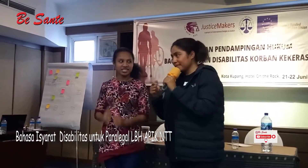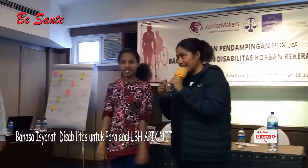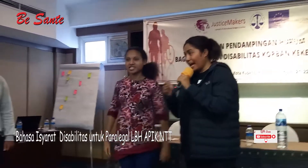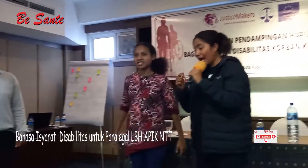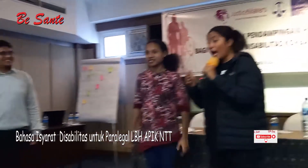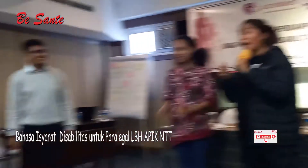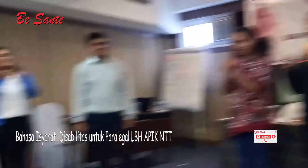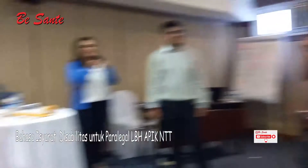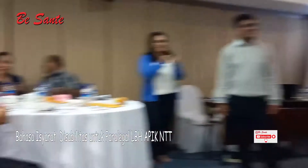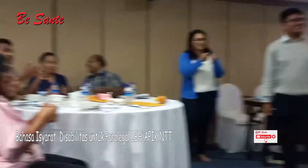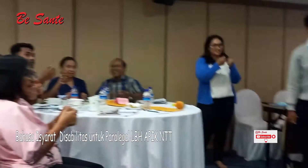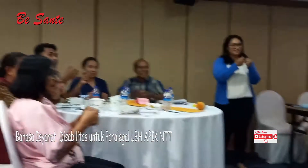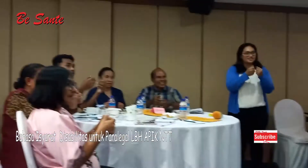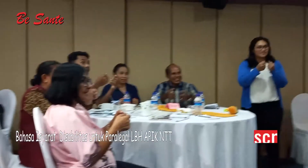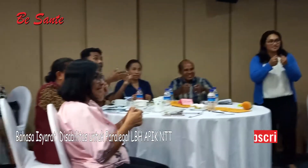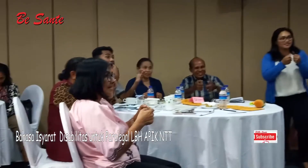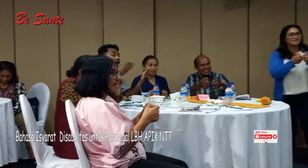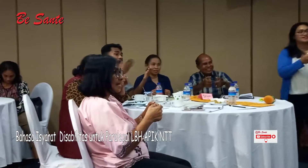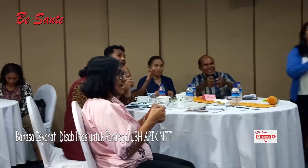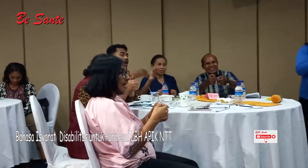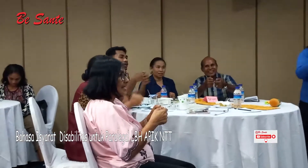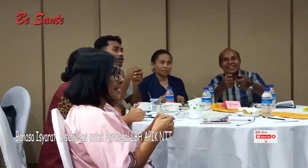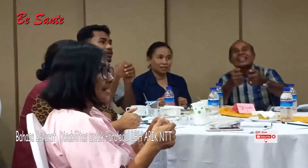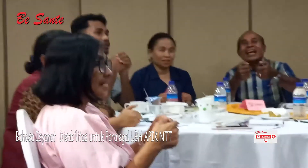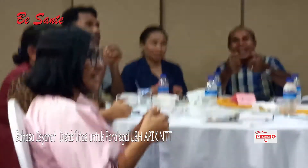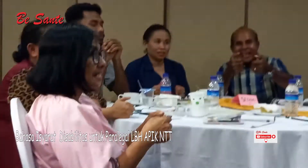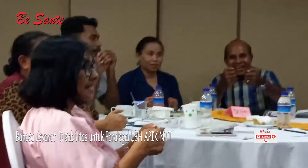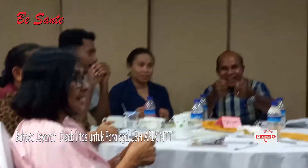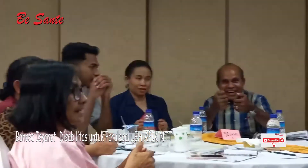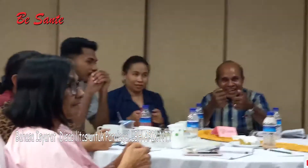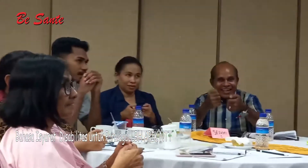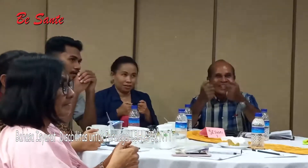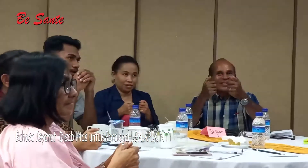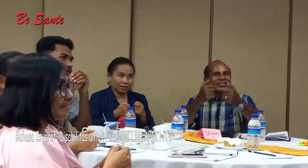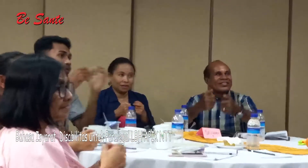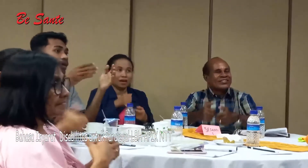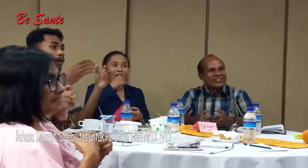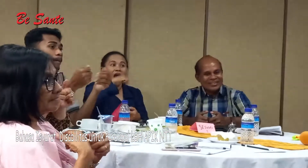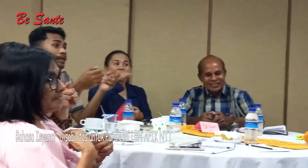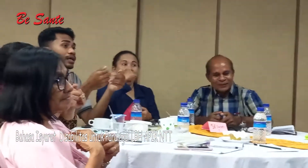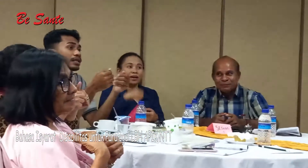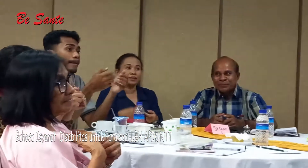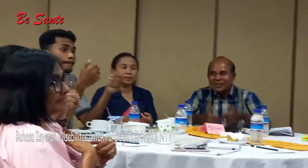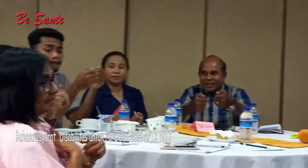Ya. Beta mau pesan. Kirim pesan apa? Di HP. Beta mau pesan. Apa?